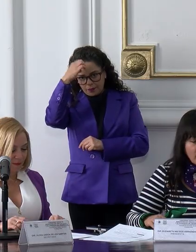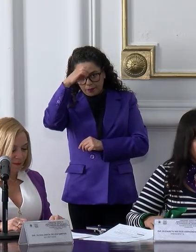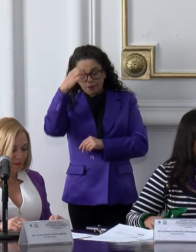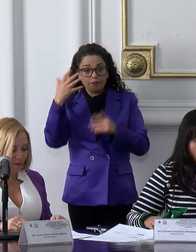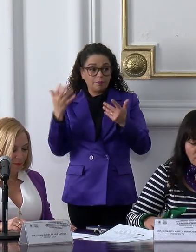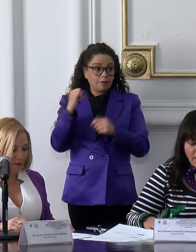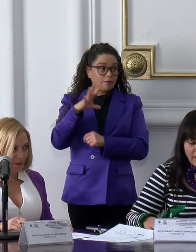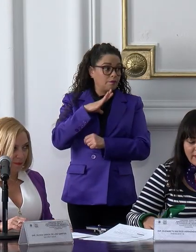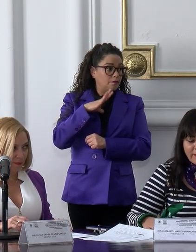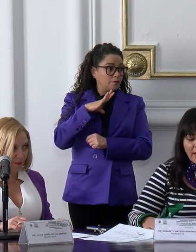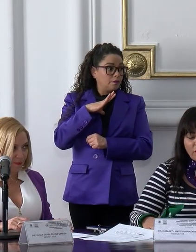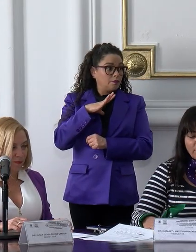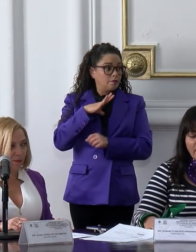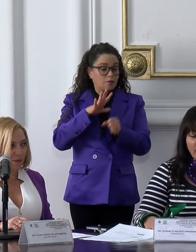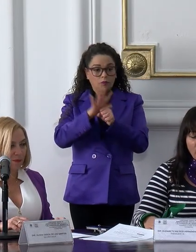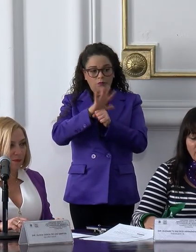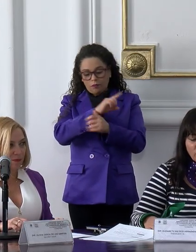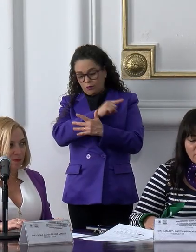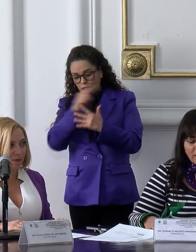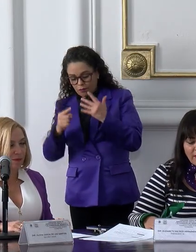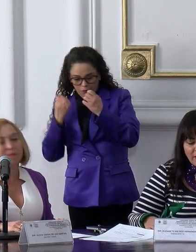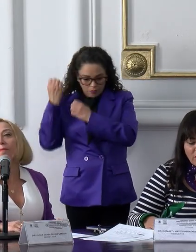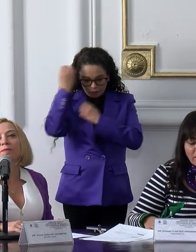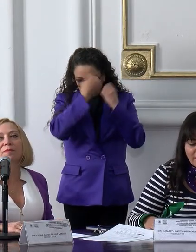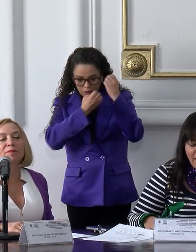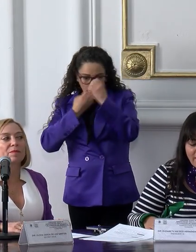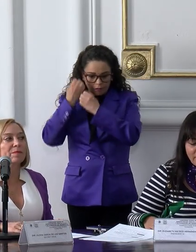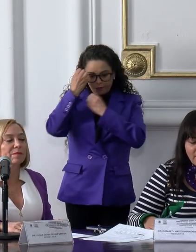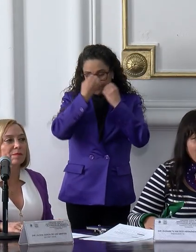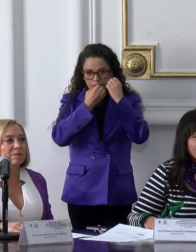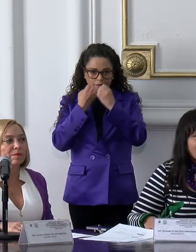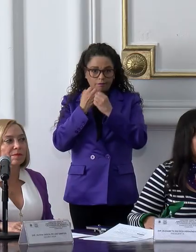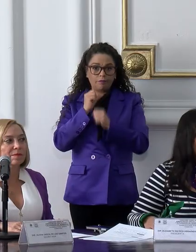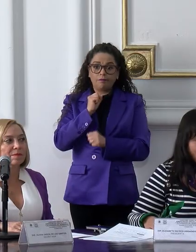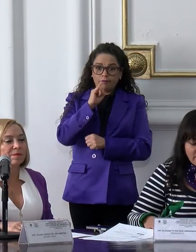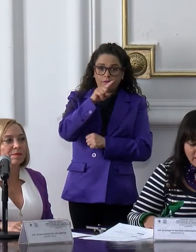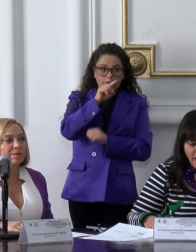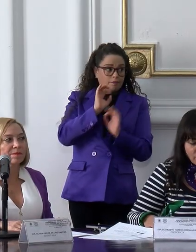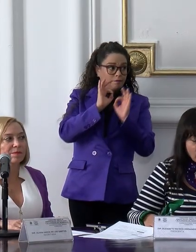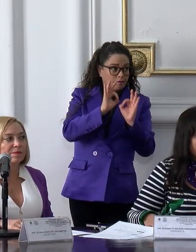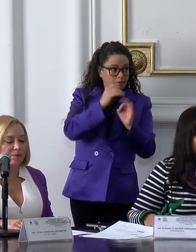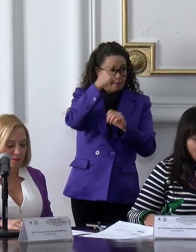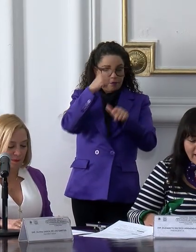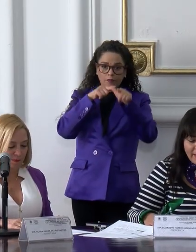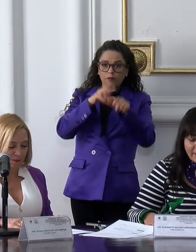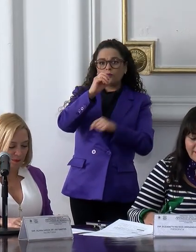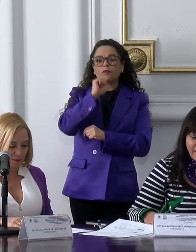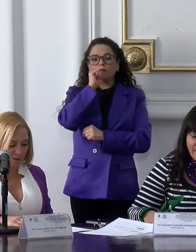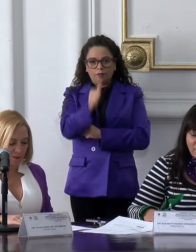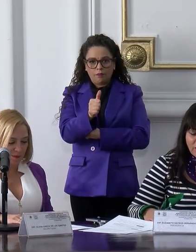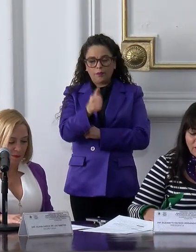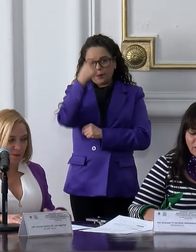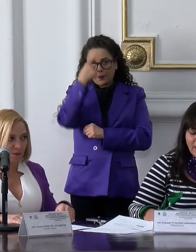con los elementos necesarios para valorar su idoneidad para ser ratificados, para